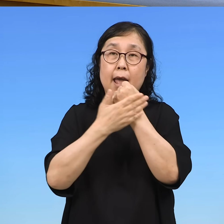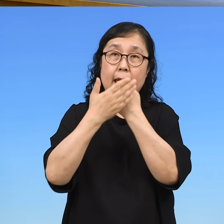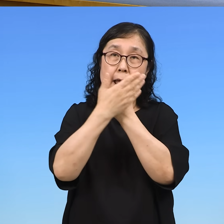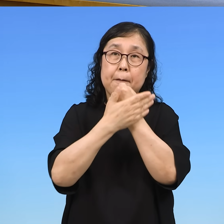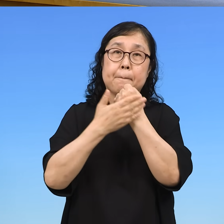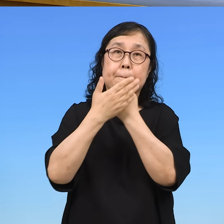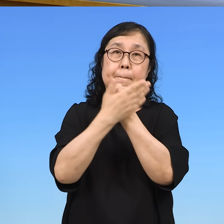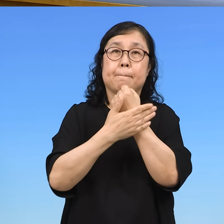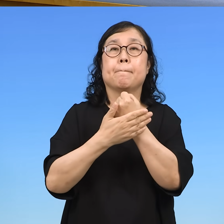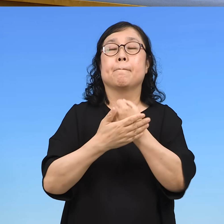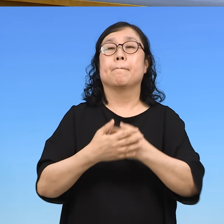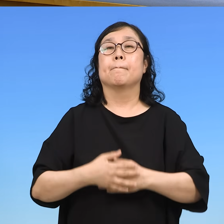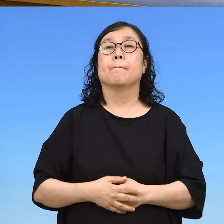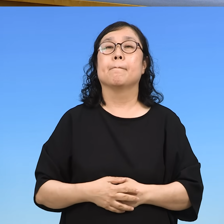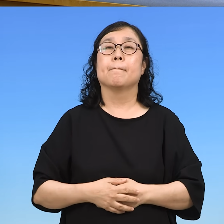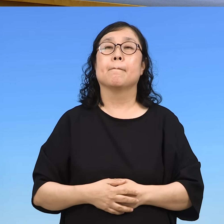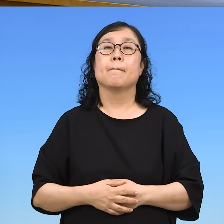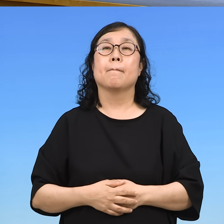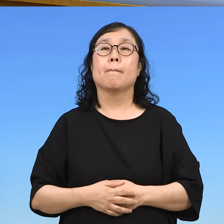스승의 은혜.